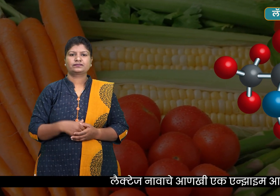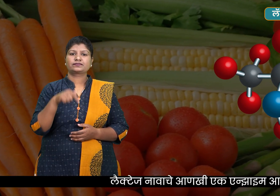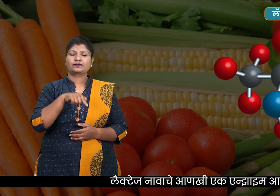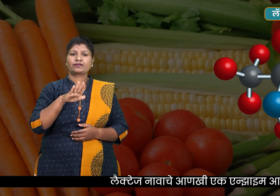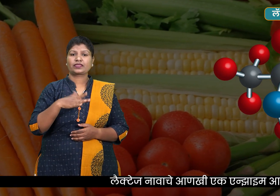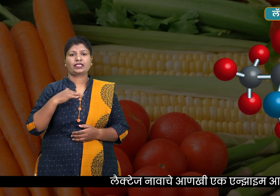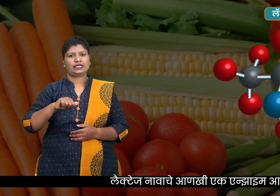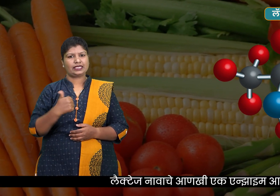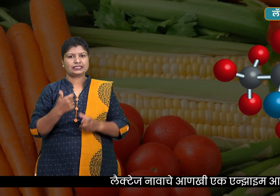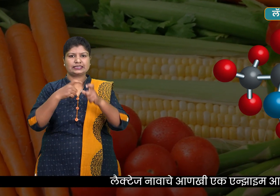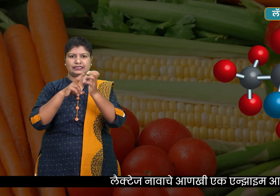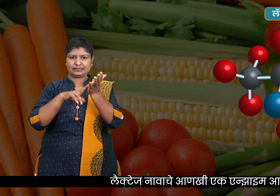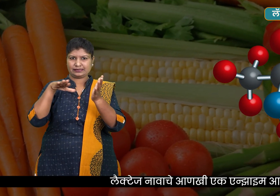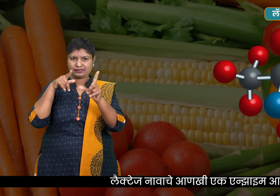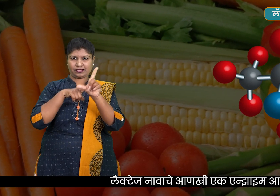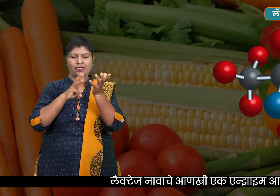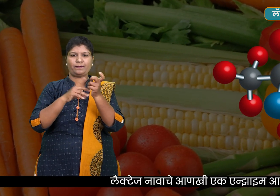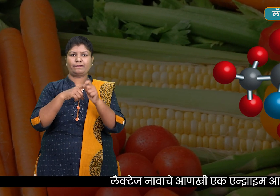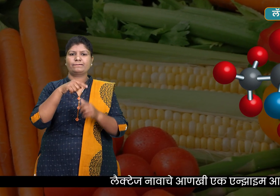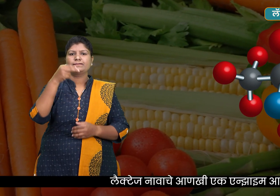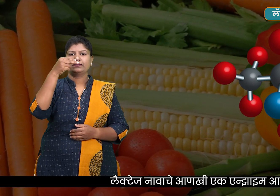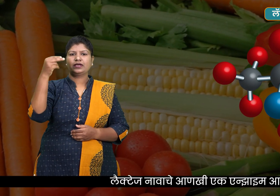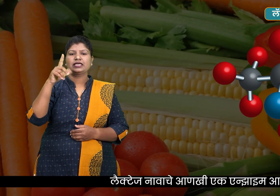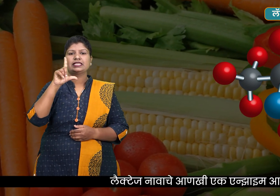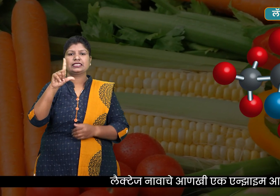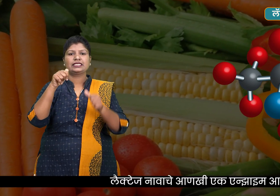लॅक्टेज नावाचे आणखीन एक एन्झाईम आहे.